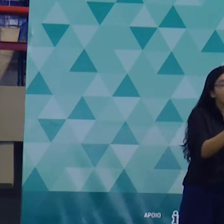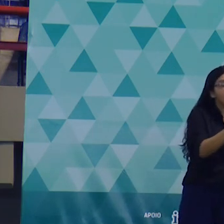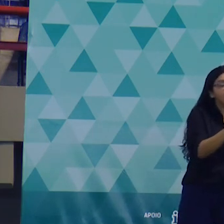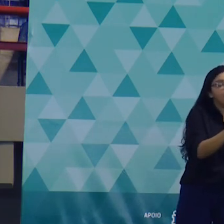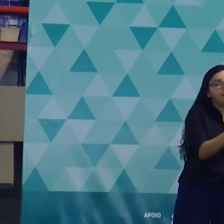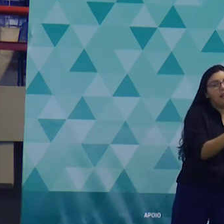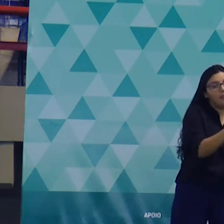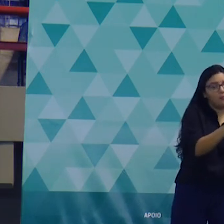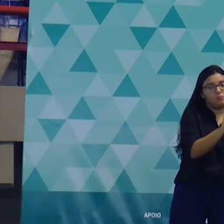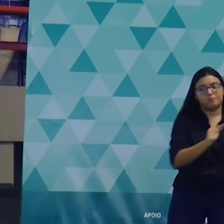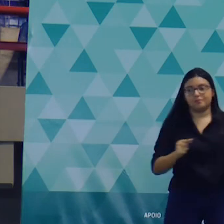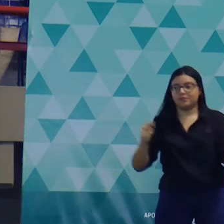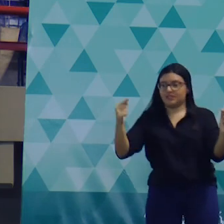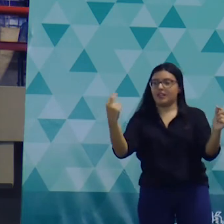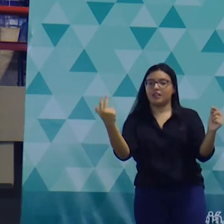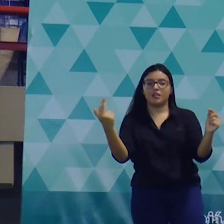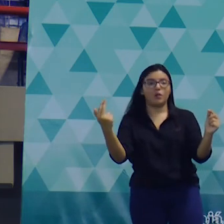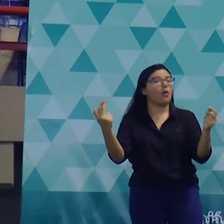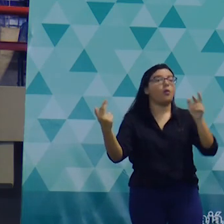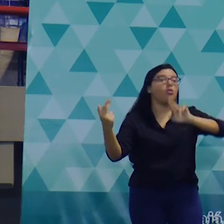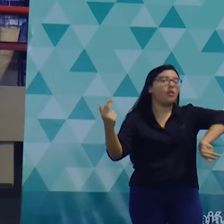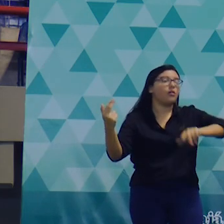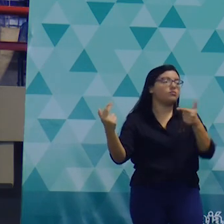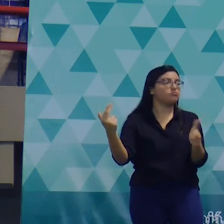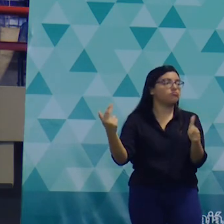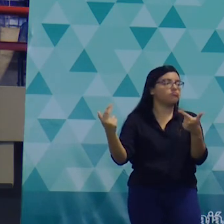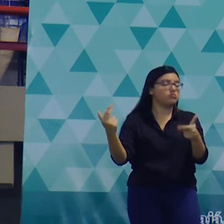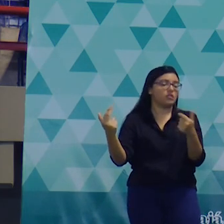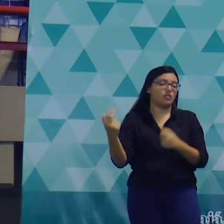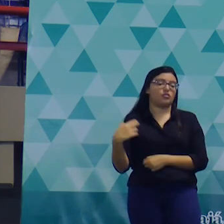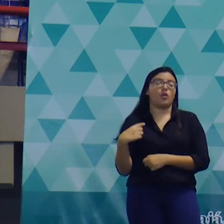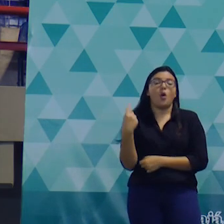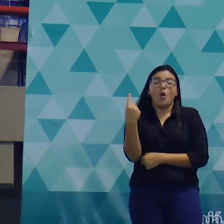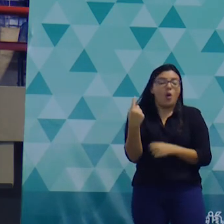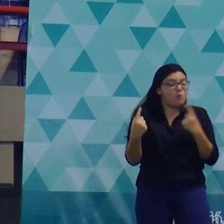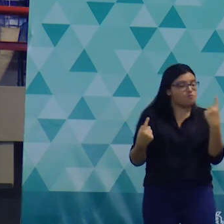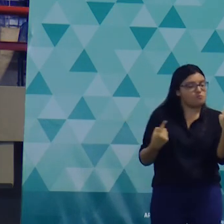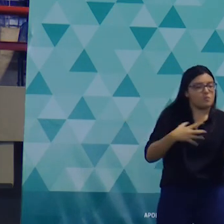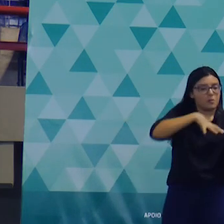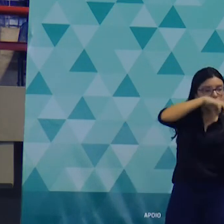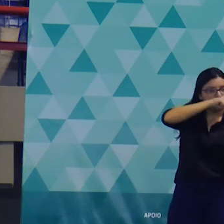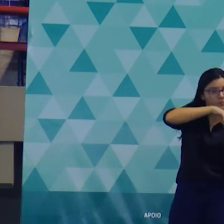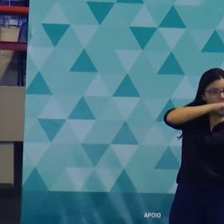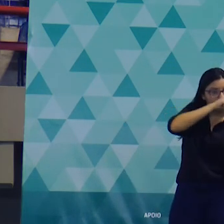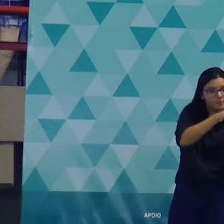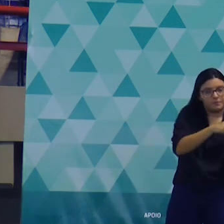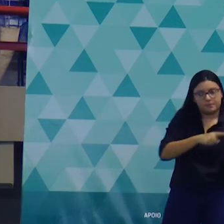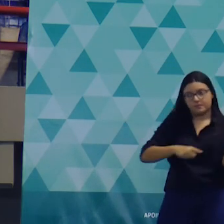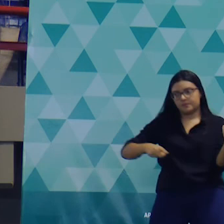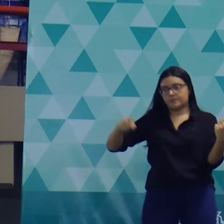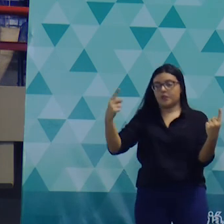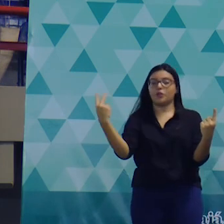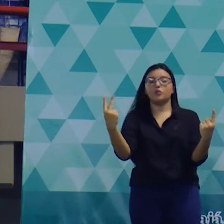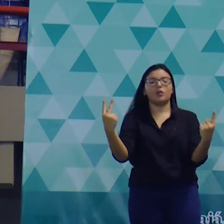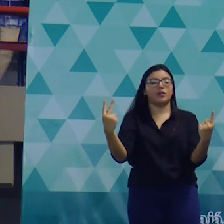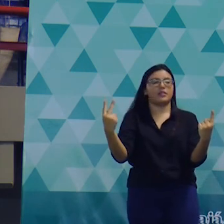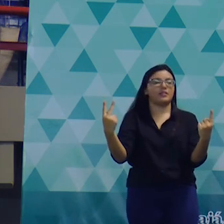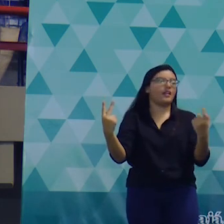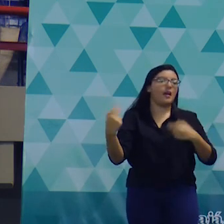da seta. E você observa, por exemplo, aqui, ó, que só tem um oxigênio no primeiro membro, enquanto que tem 2 no segundo